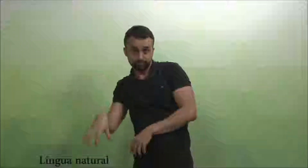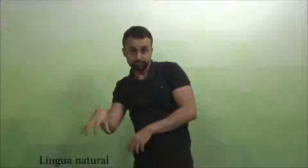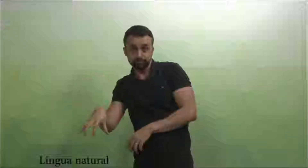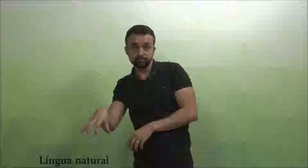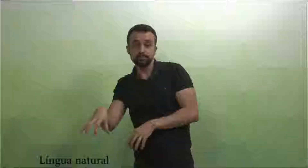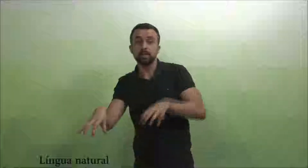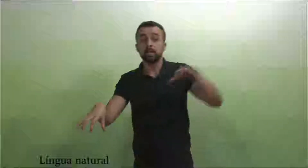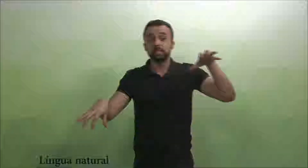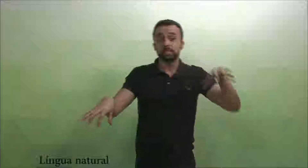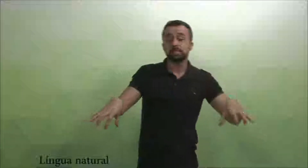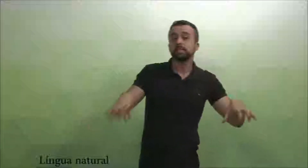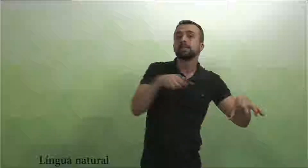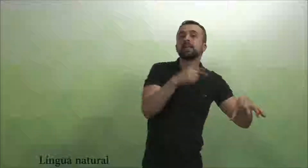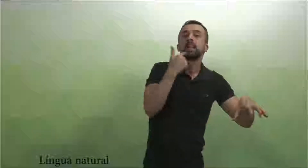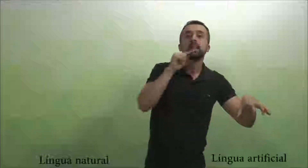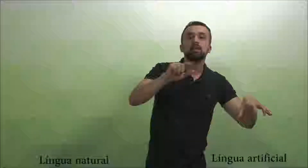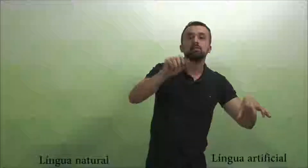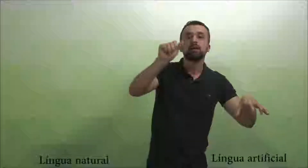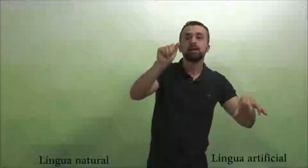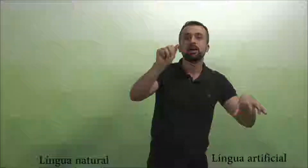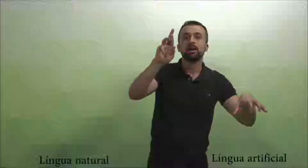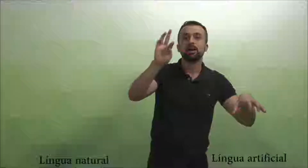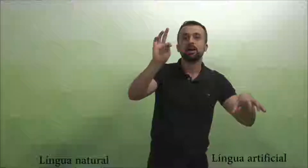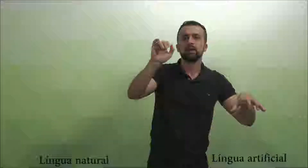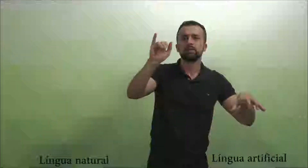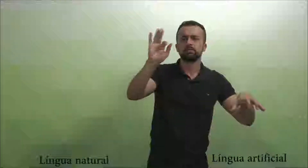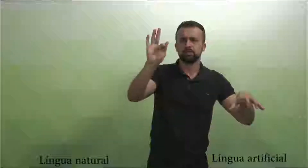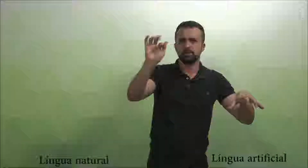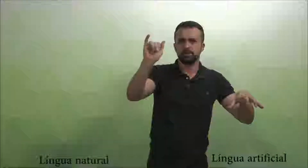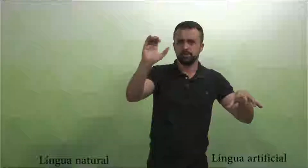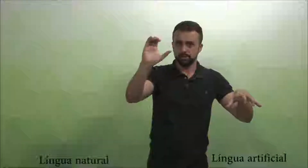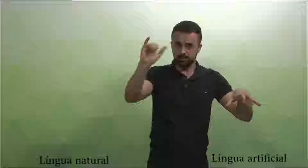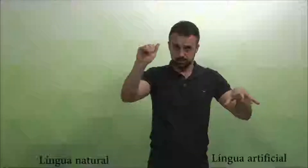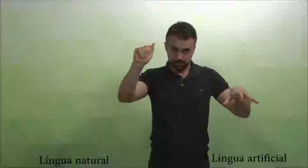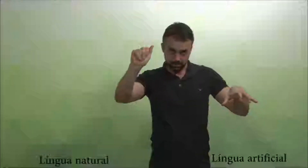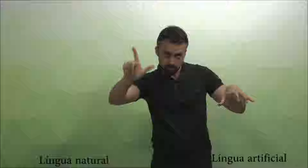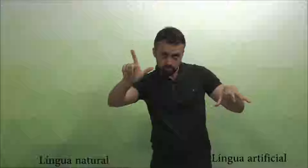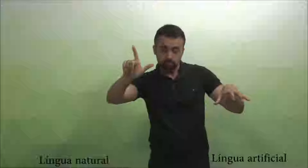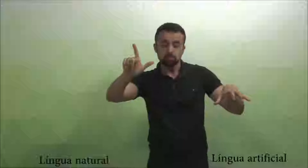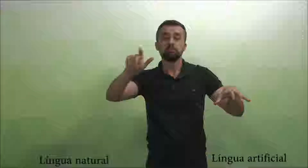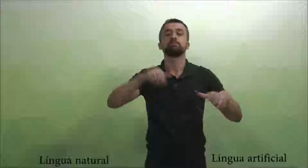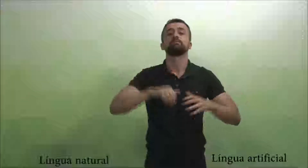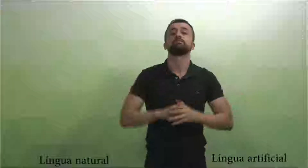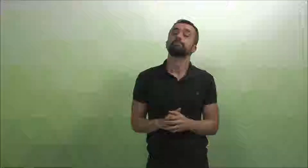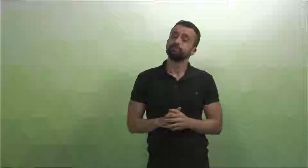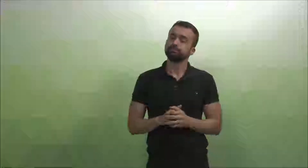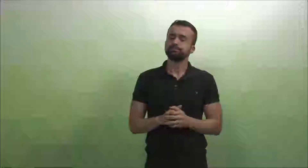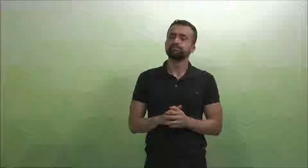Primeiramente, diferenciaremos língua natural de língua artificial.